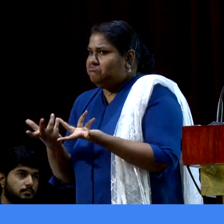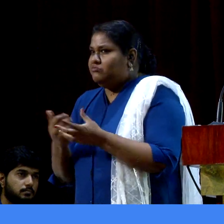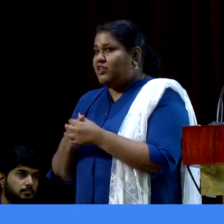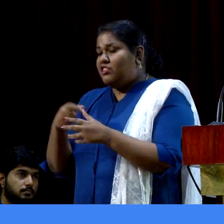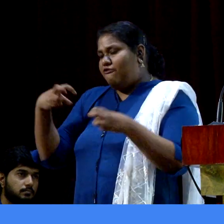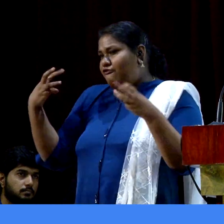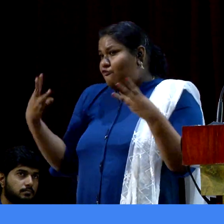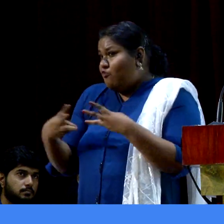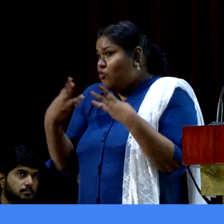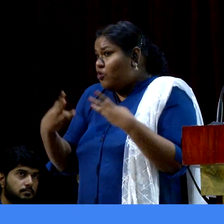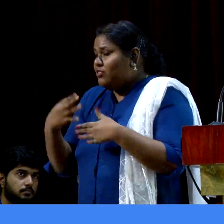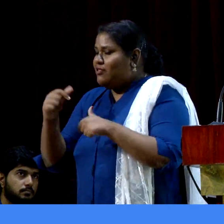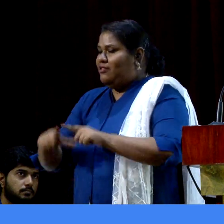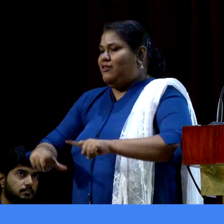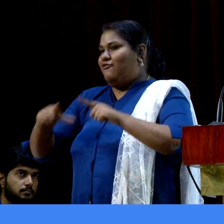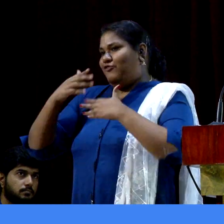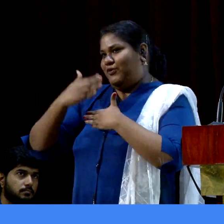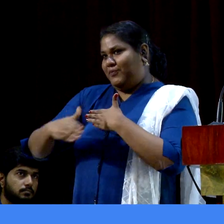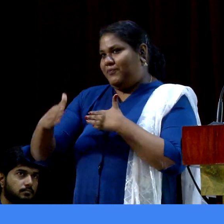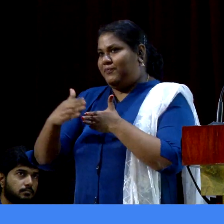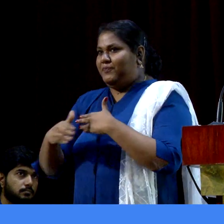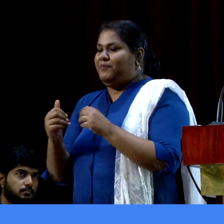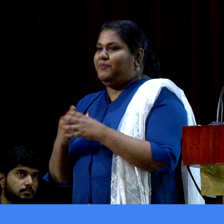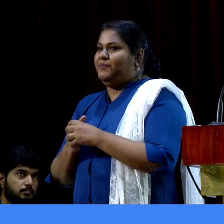போரடித்தவர்களாய் வாழ்ந்திருக்கக்கூடிய மண் நமக்கு.